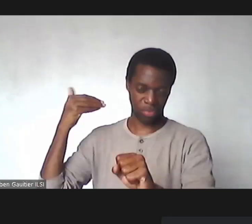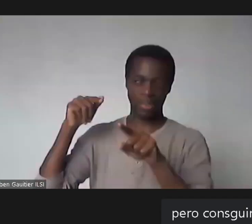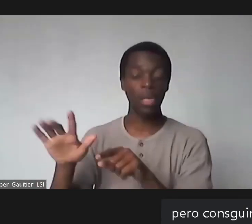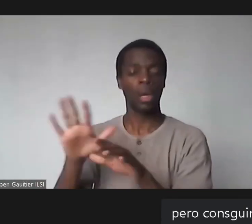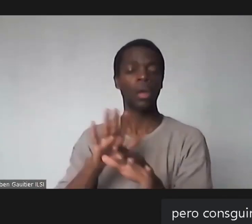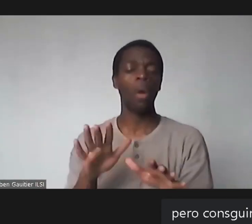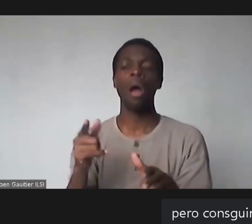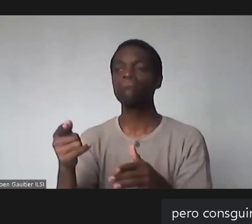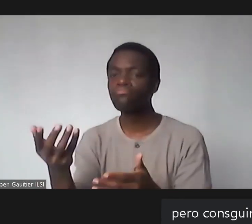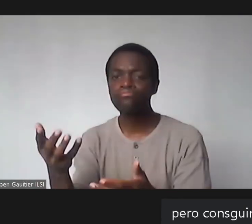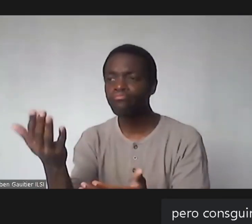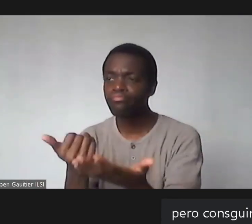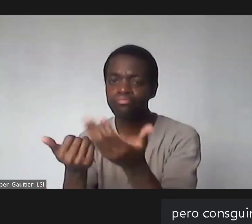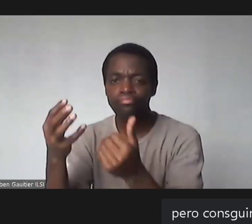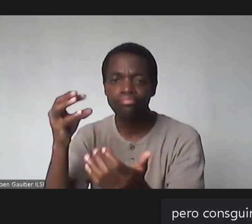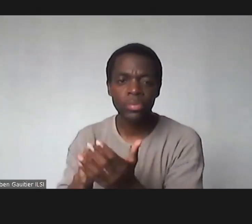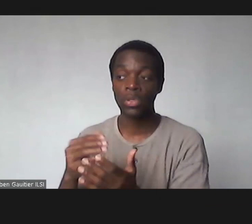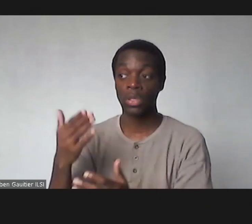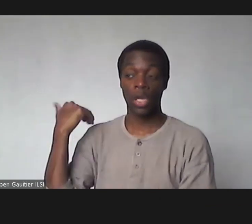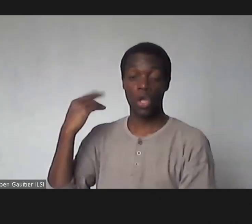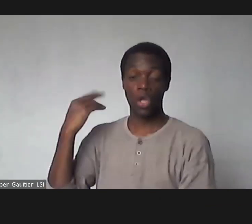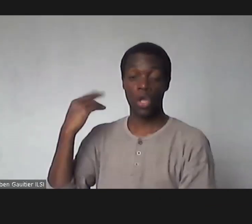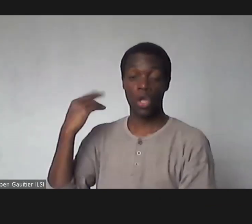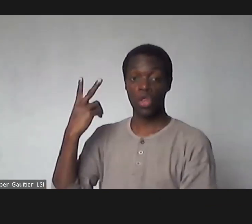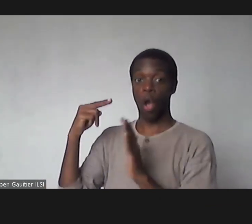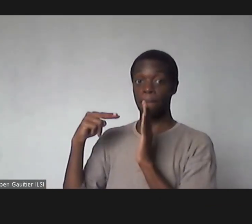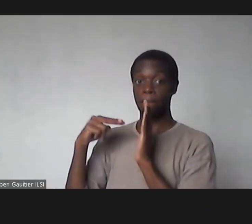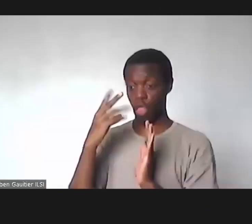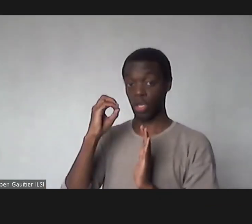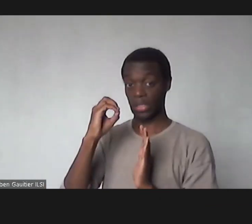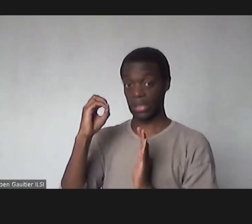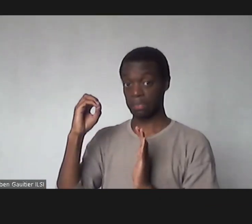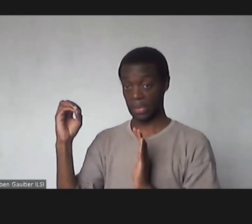en 2000 y 2010, que es el próximo slide.